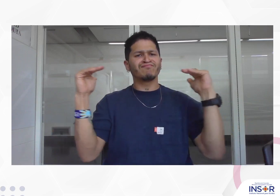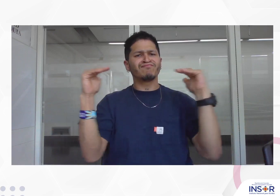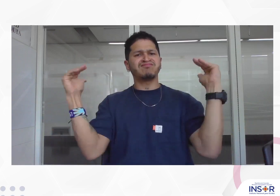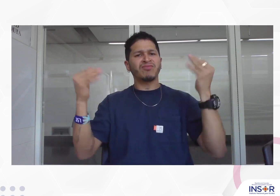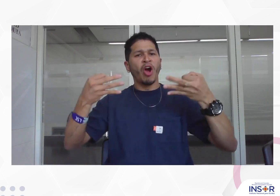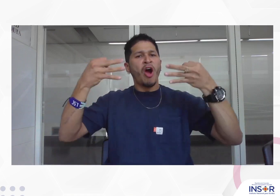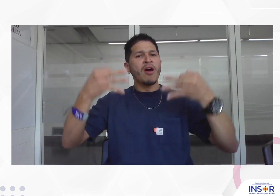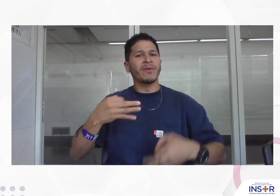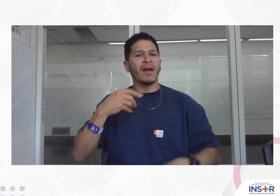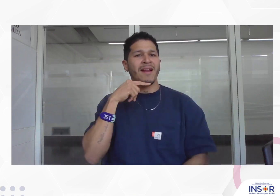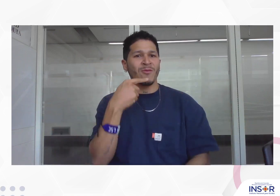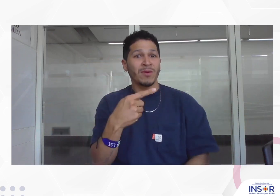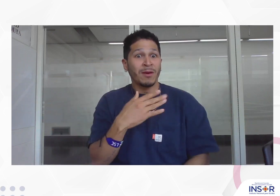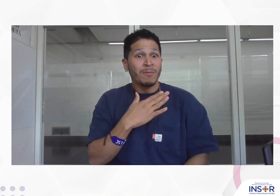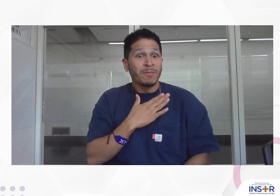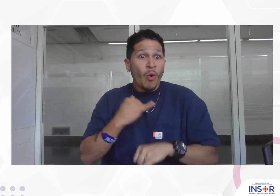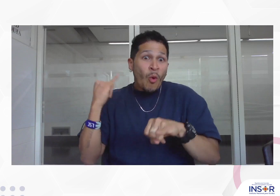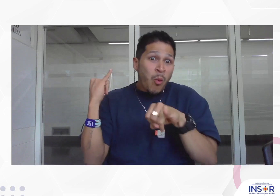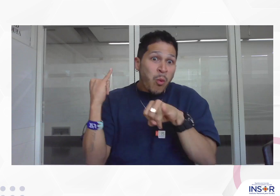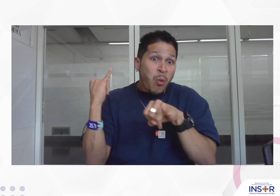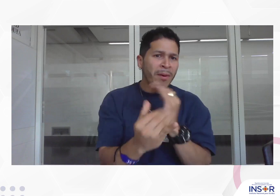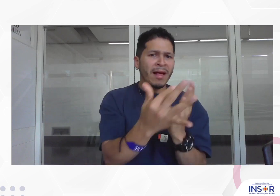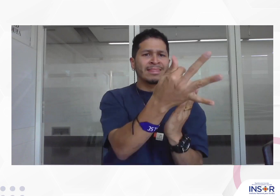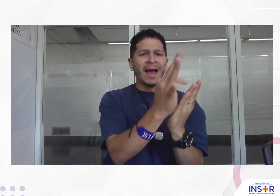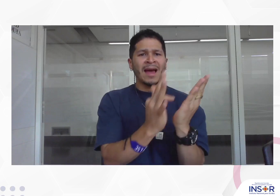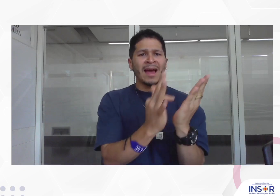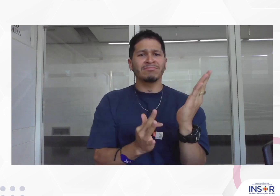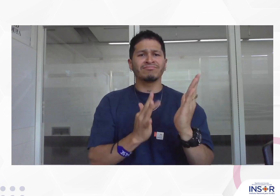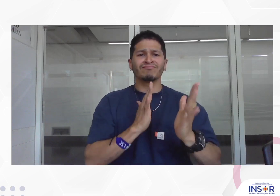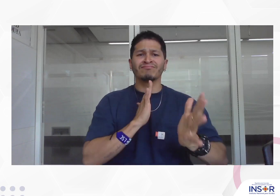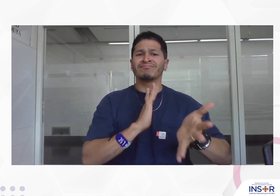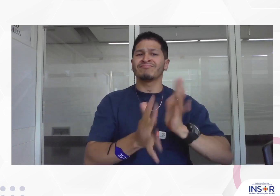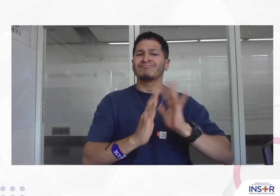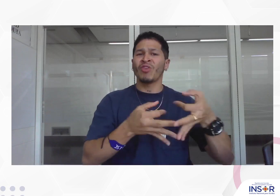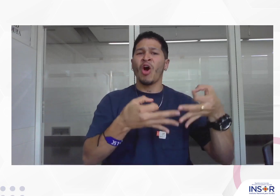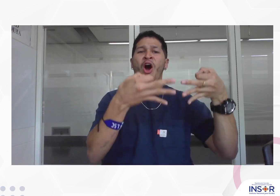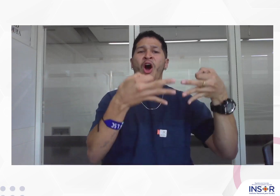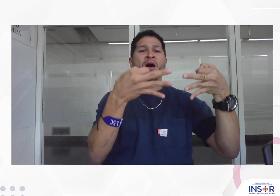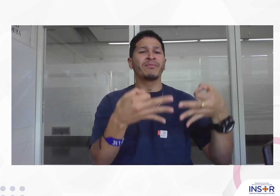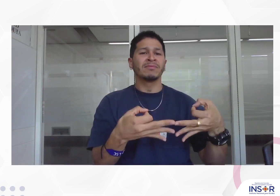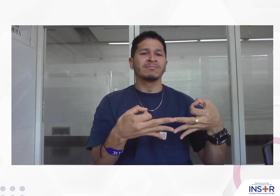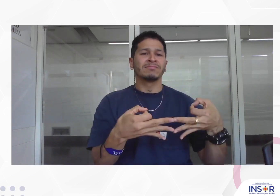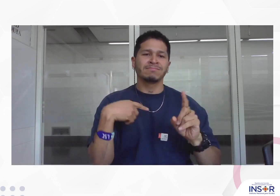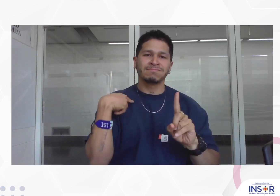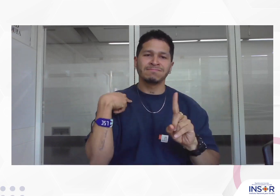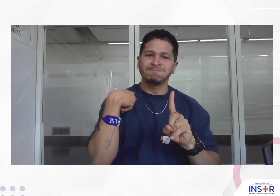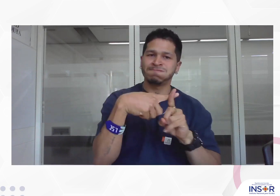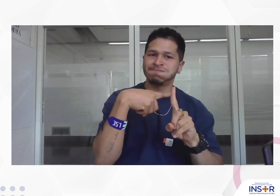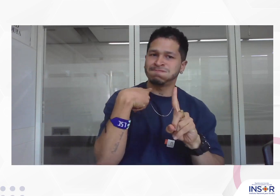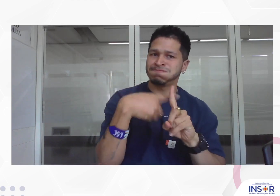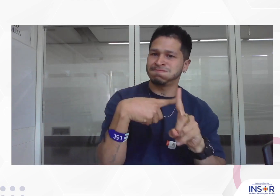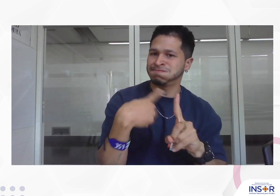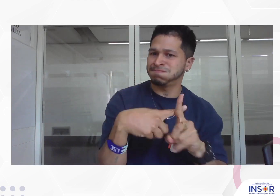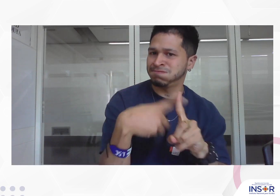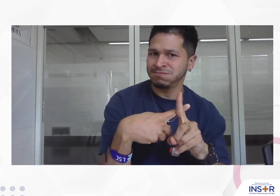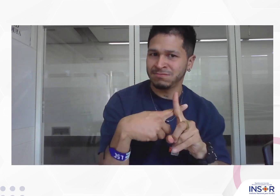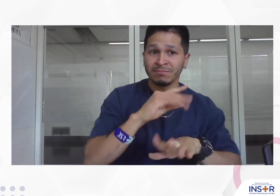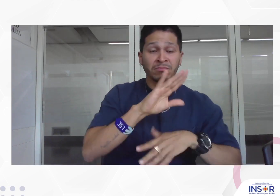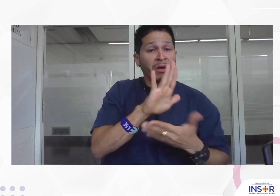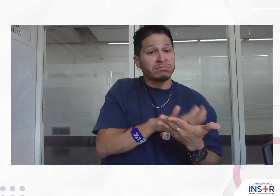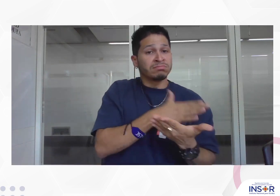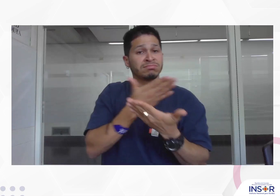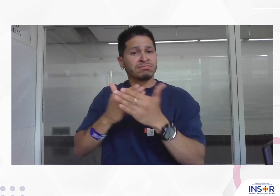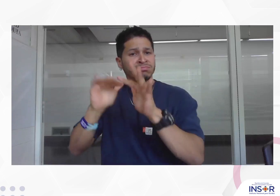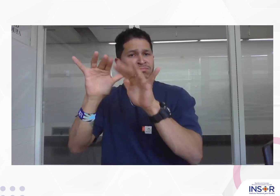que parten desde la lengua de señas. Entonces, nosotros tenemos que luchar por que se haga el uso